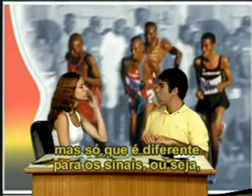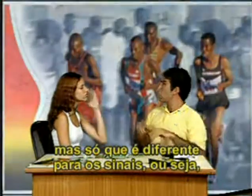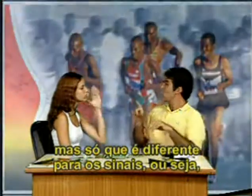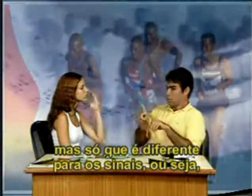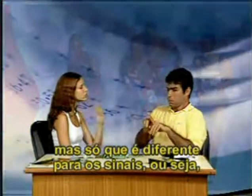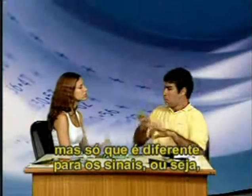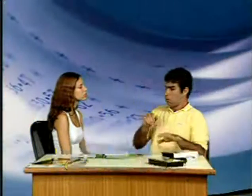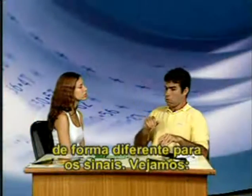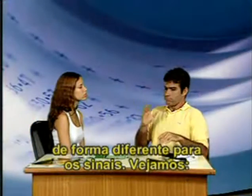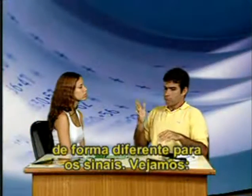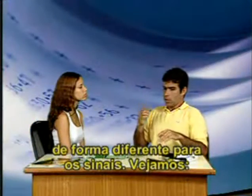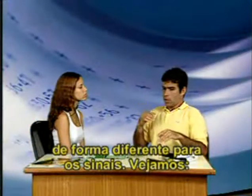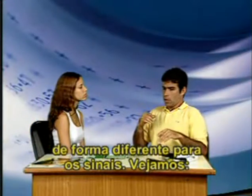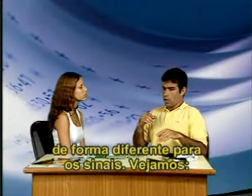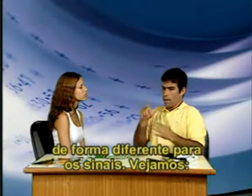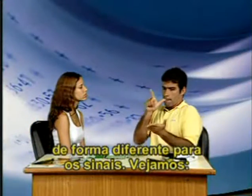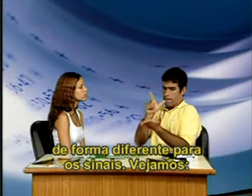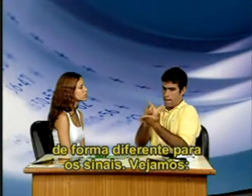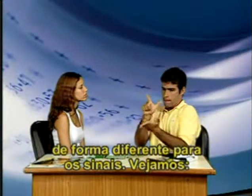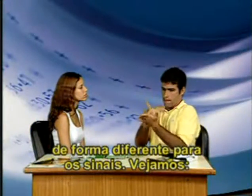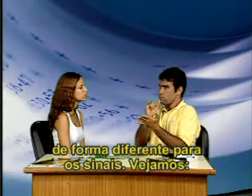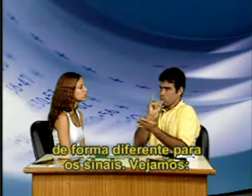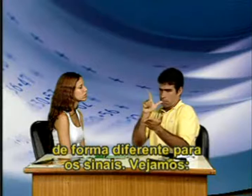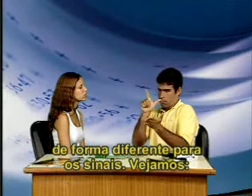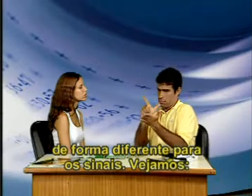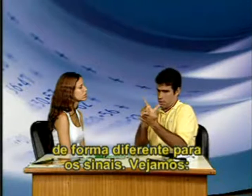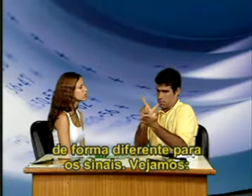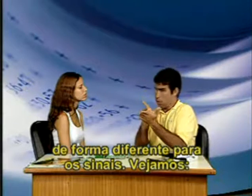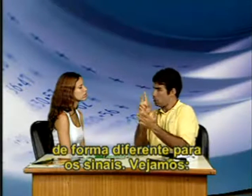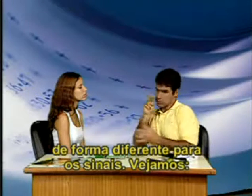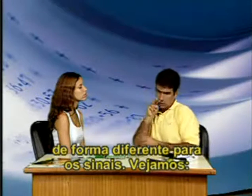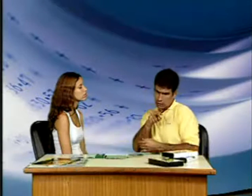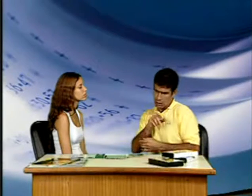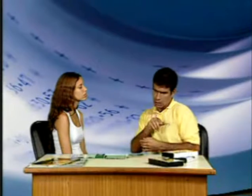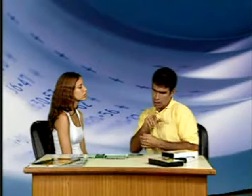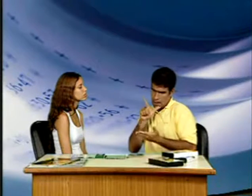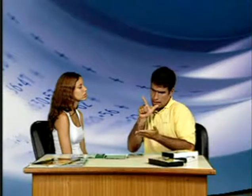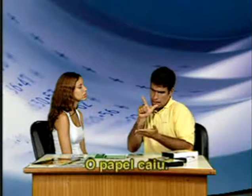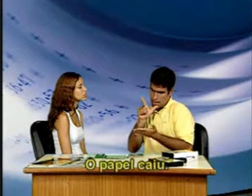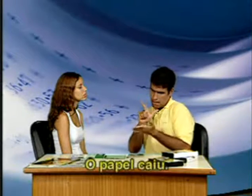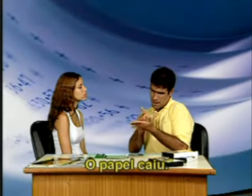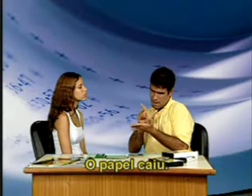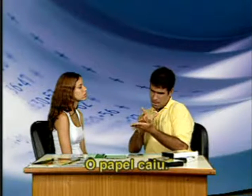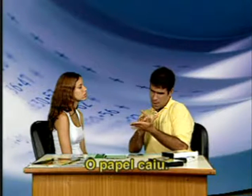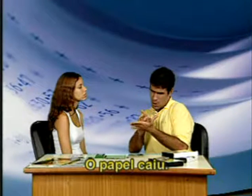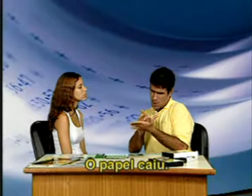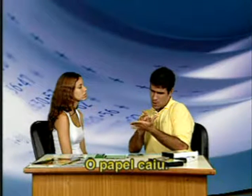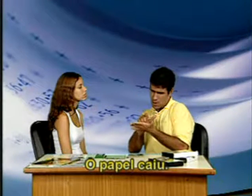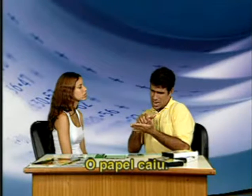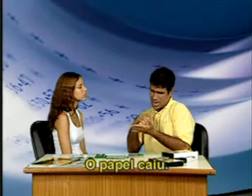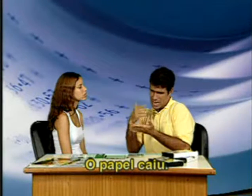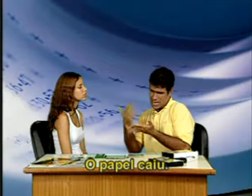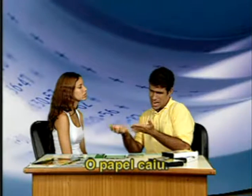sinais, ou seja, de forma diferente para os sinais. Vejamos. O papel